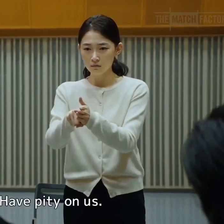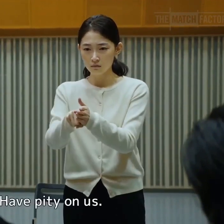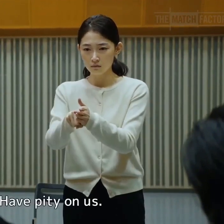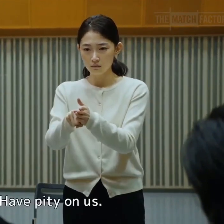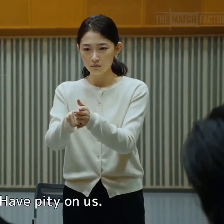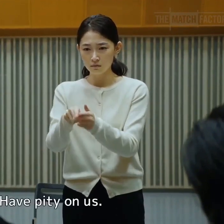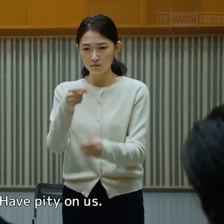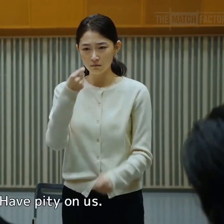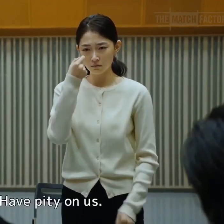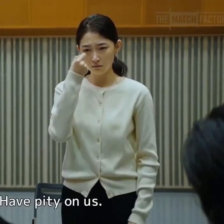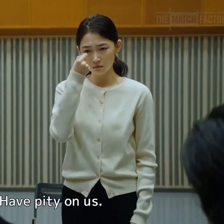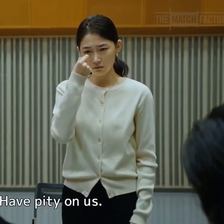私たちのことを思って